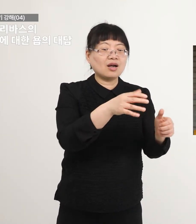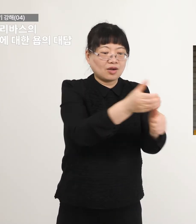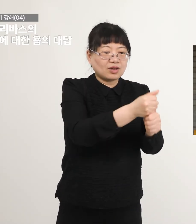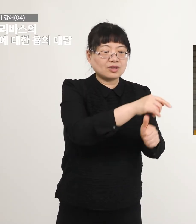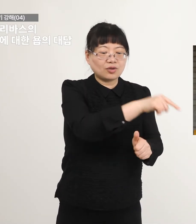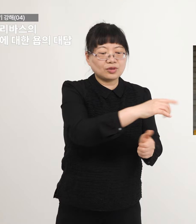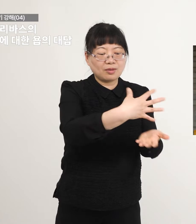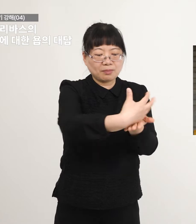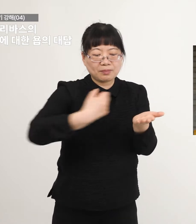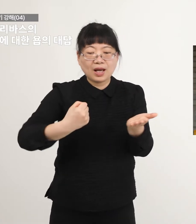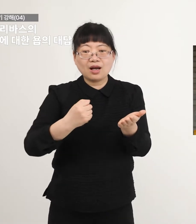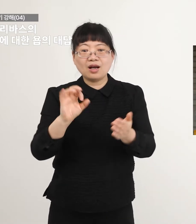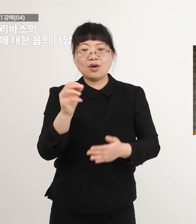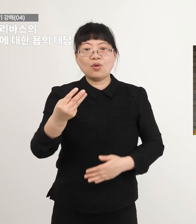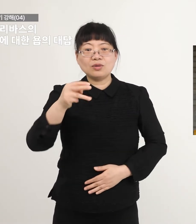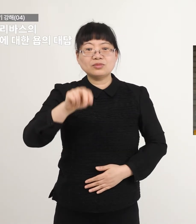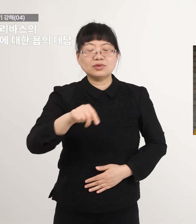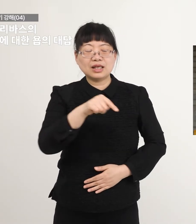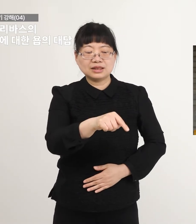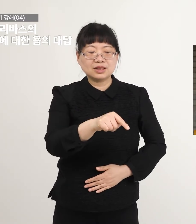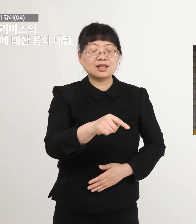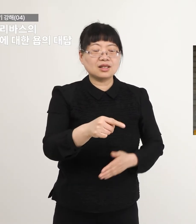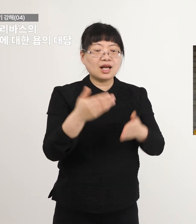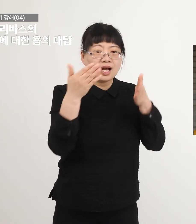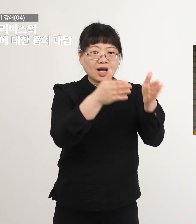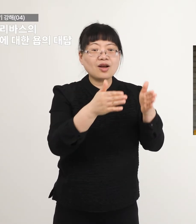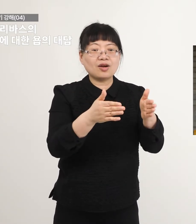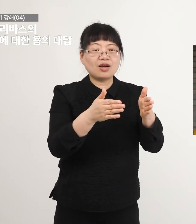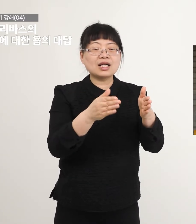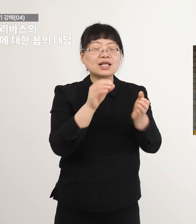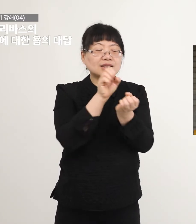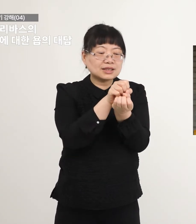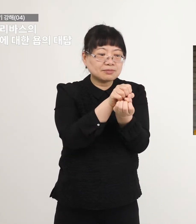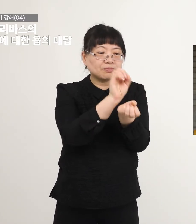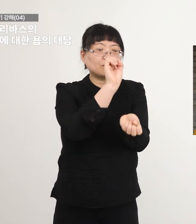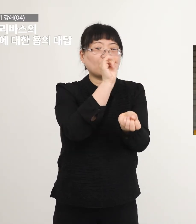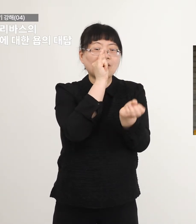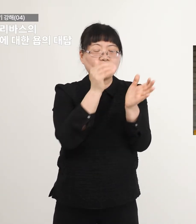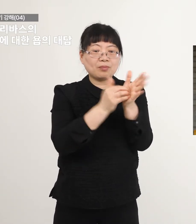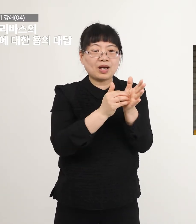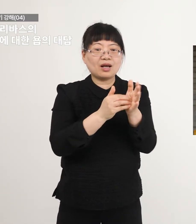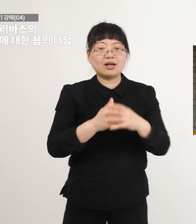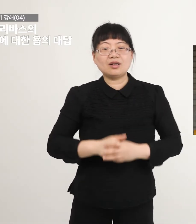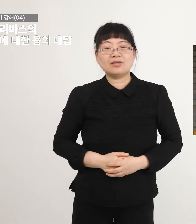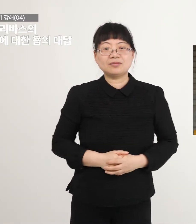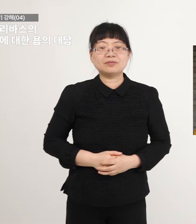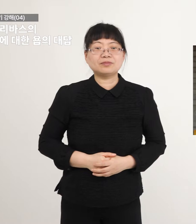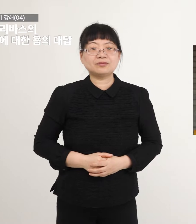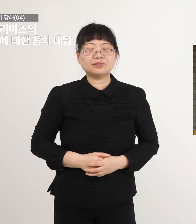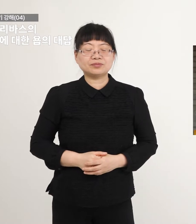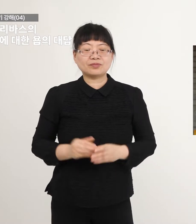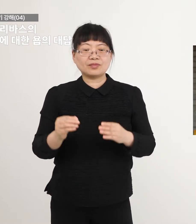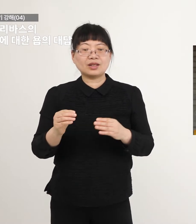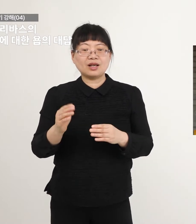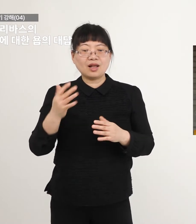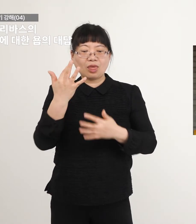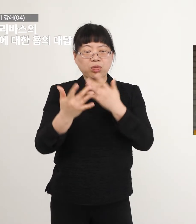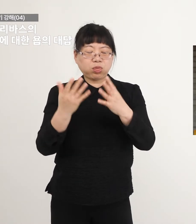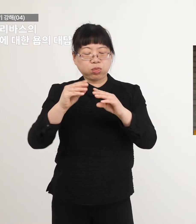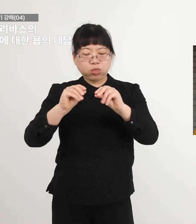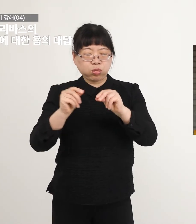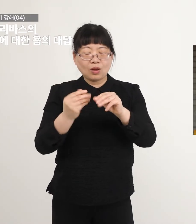향하여 입을 벌리느니라. 우리 6절 7절 다 같이 시작. 재난은 티끌에서 일어나는 것이